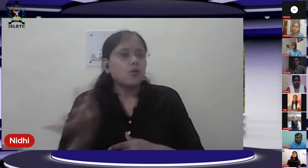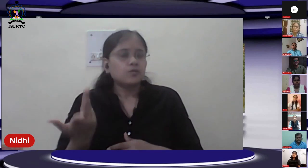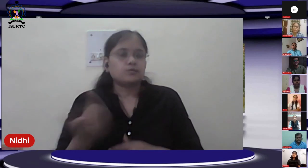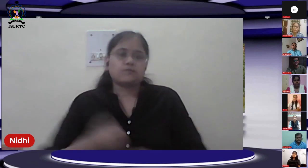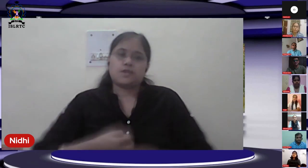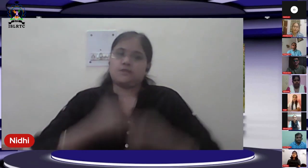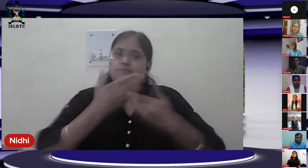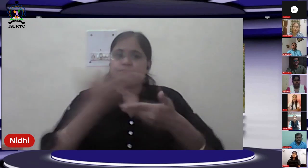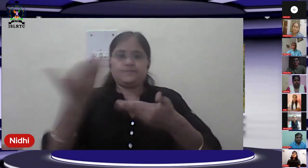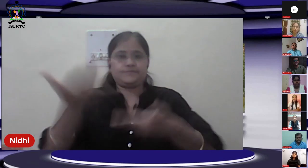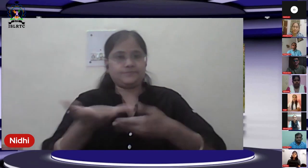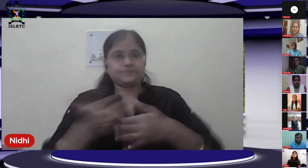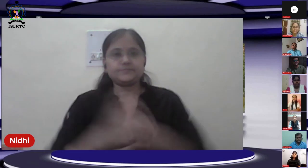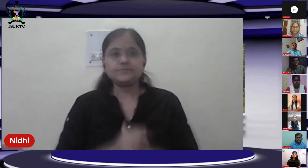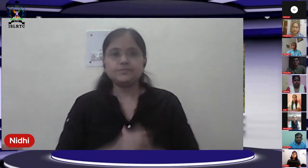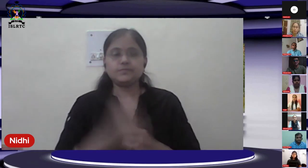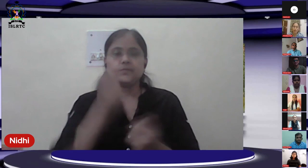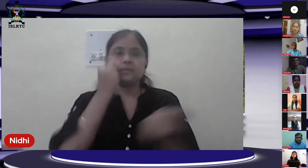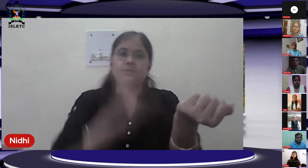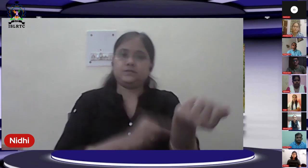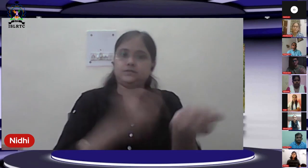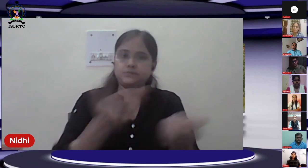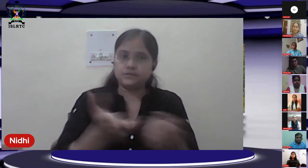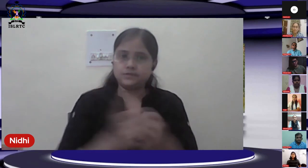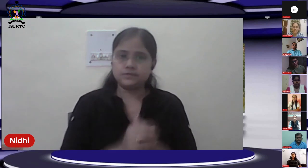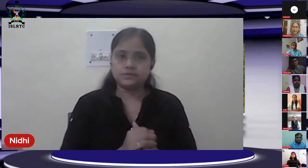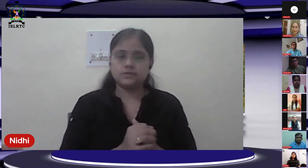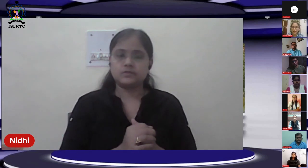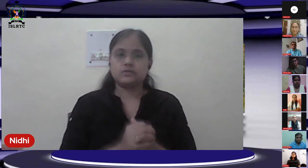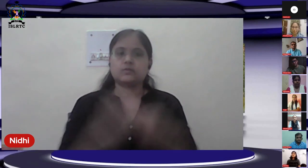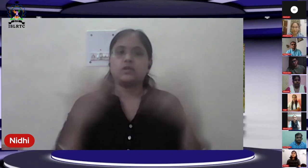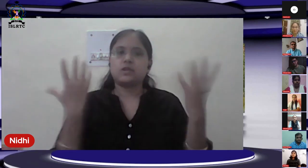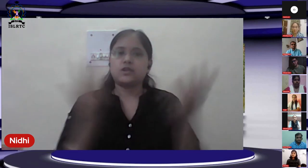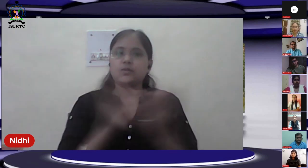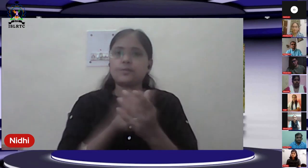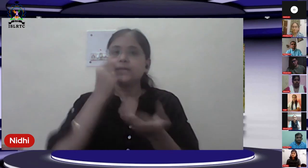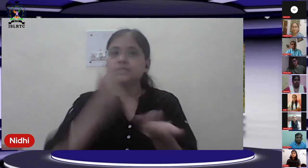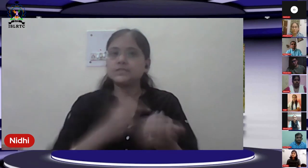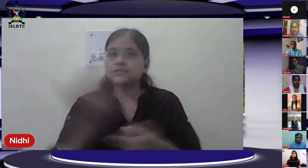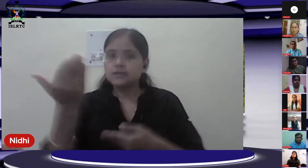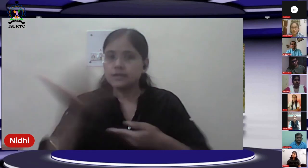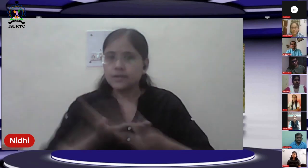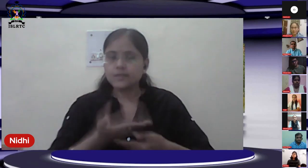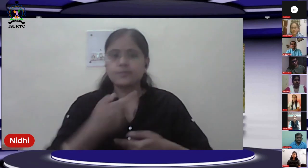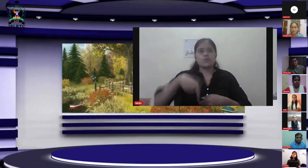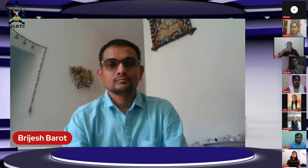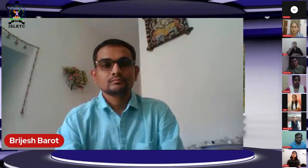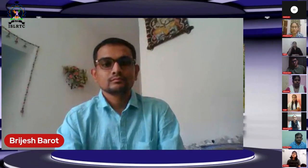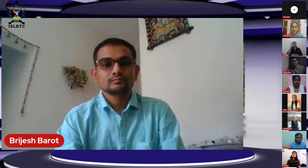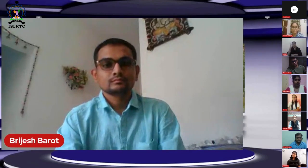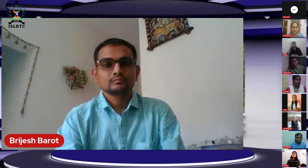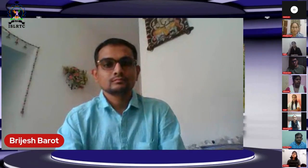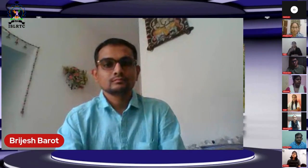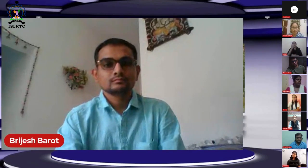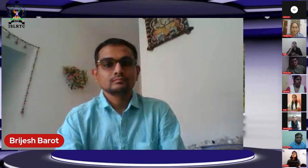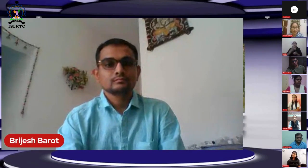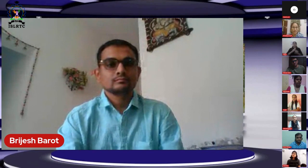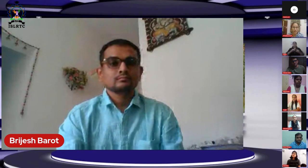तो वो ब्रजेश मुझे को हम सभी सुनना चाहेंगे। अरुण जी ब्रजेश को पिन